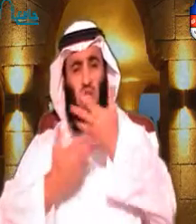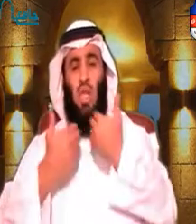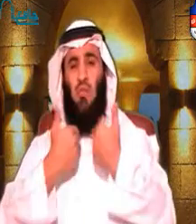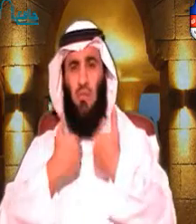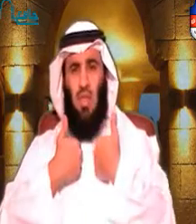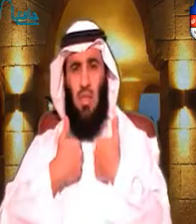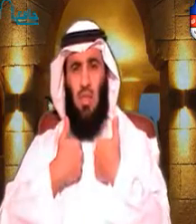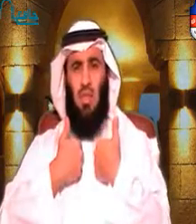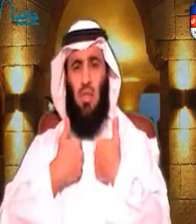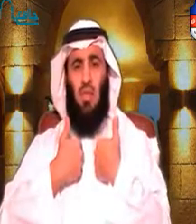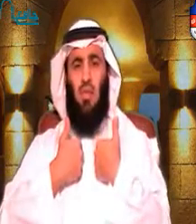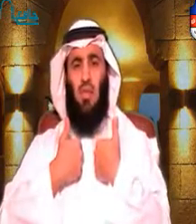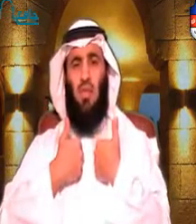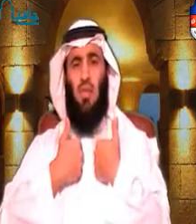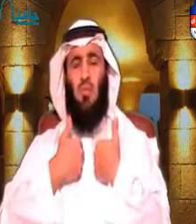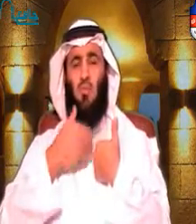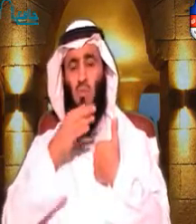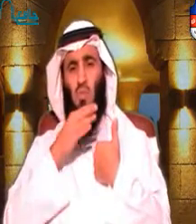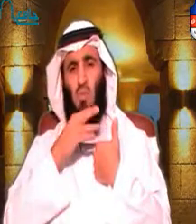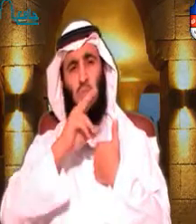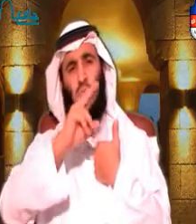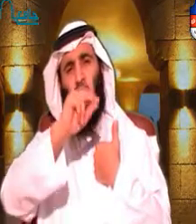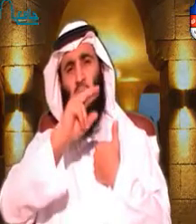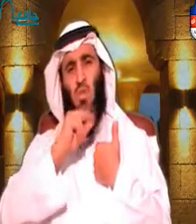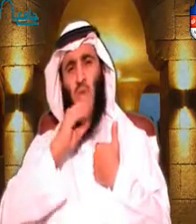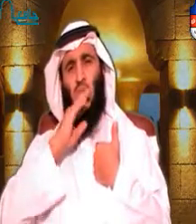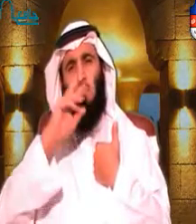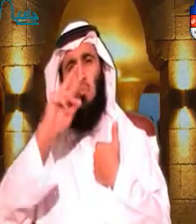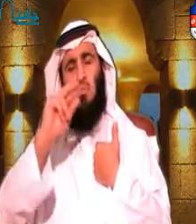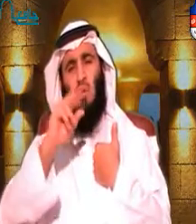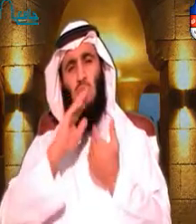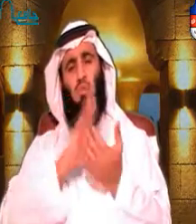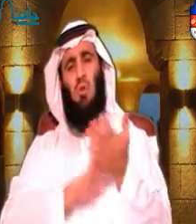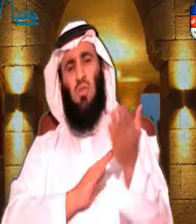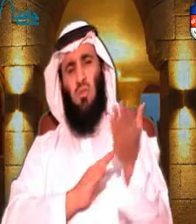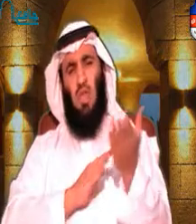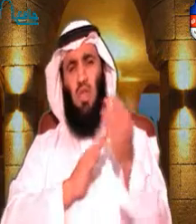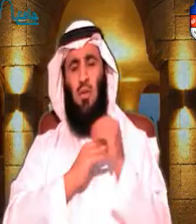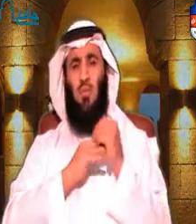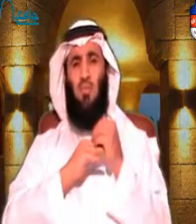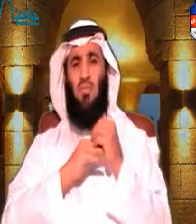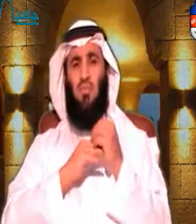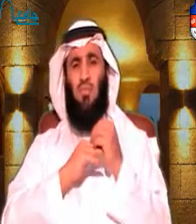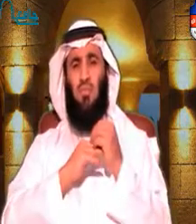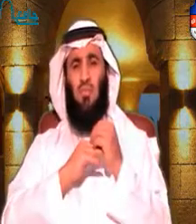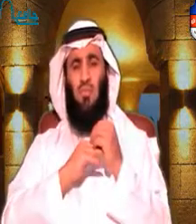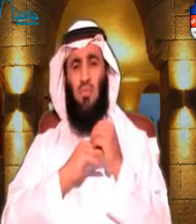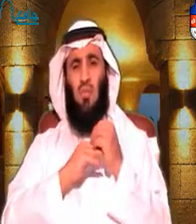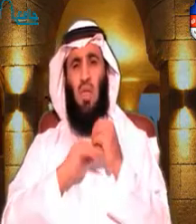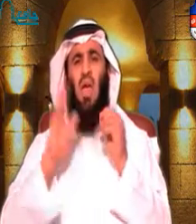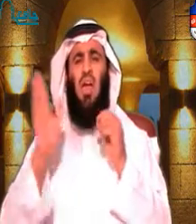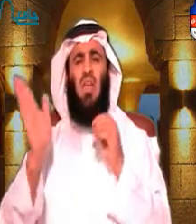فليذكر مصيبته بي، فإنها من أعظم المصائب، وإذا ذكرت مصيبة تسلو